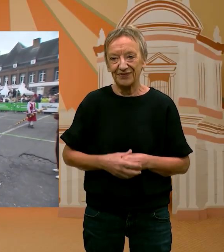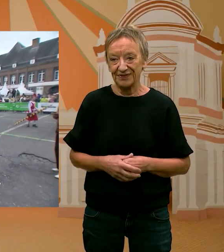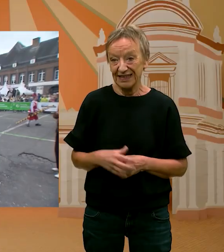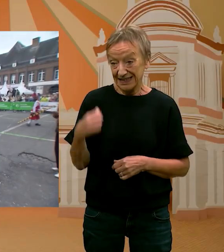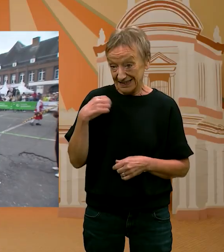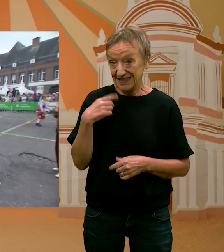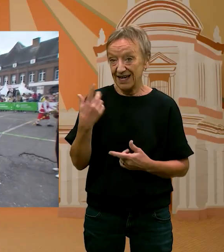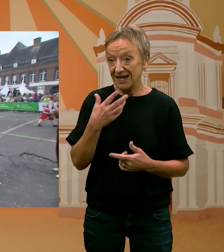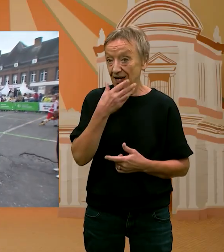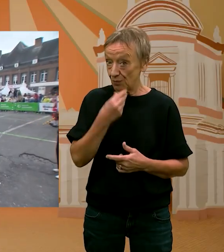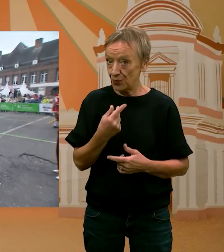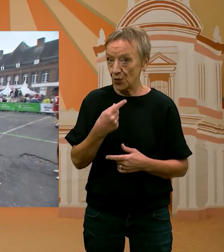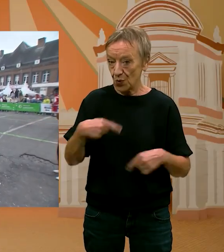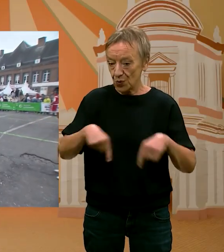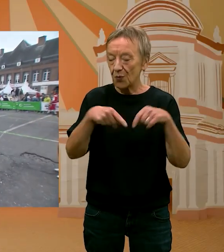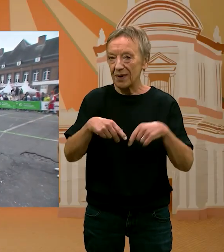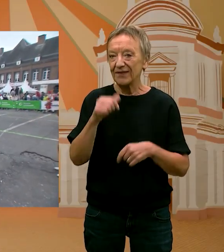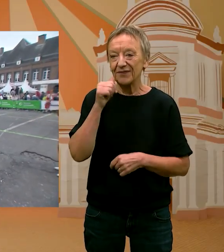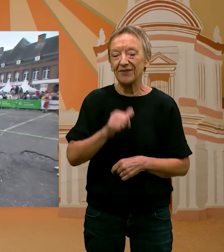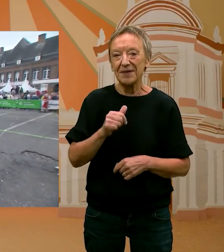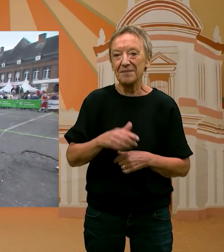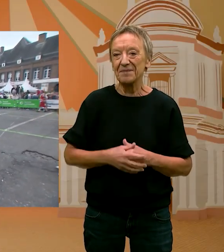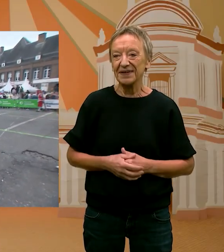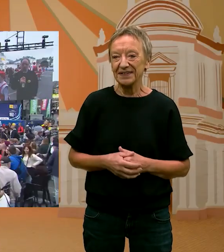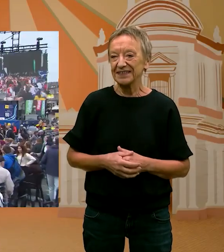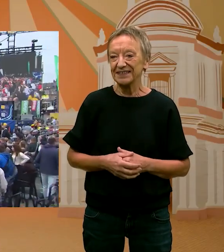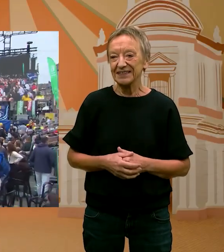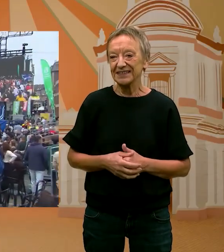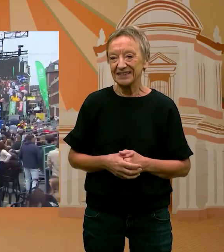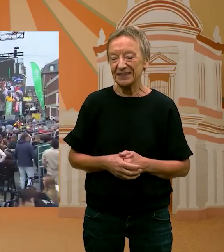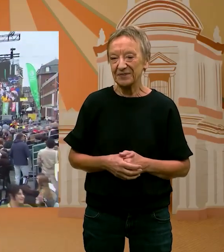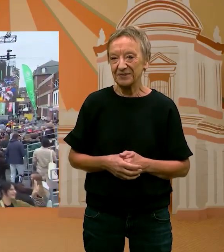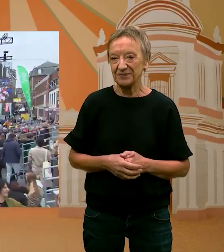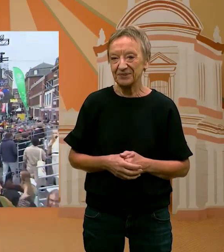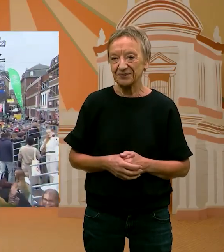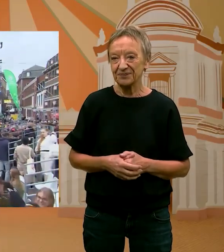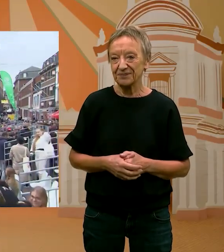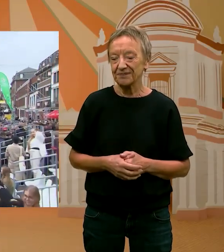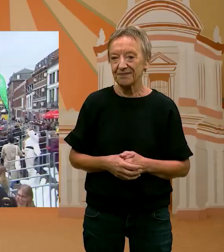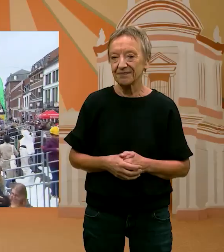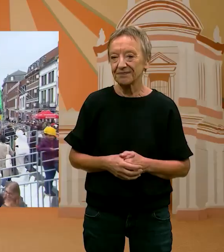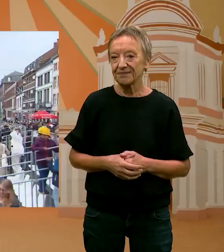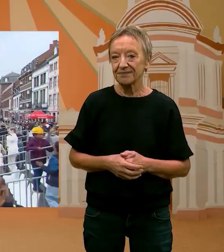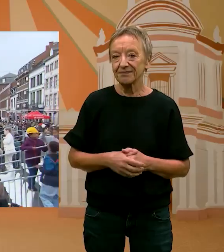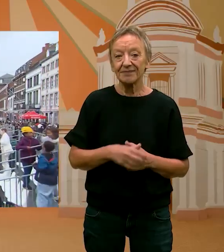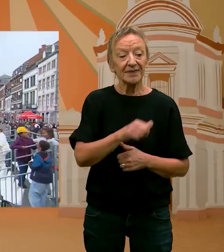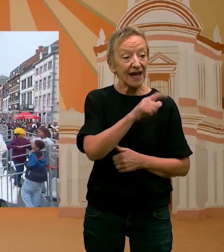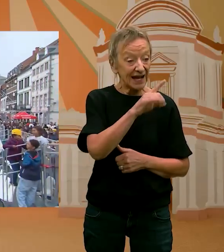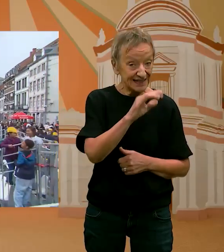beau combat. Et puis un vainqueur dont on va peut-être bien reparler dans les prochaines années. Alice et Benjamin, merci de nous avoir communiqué votre émotion